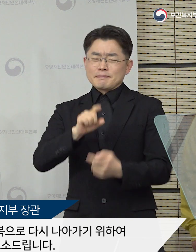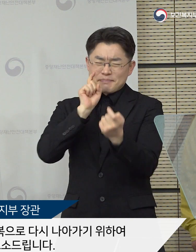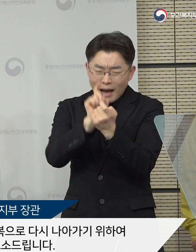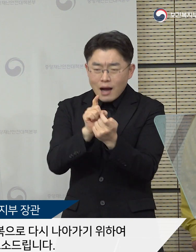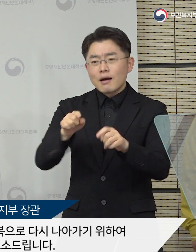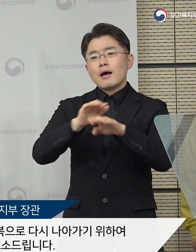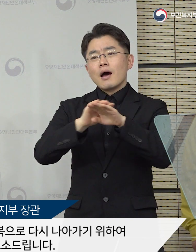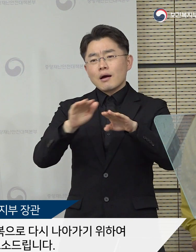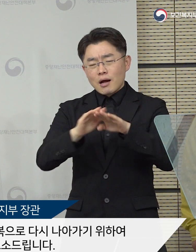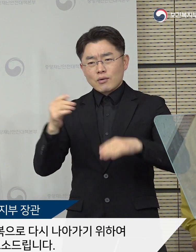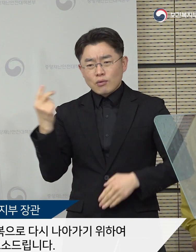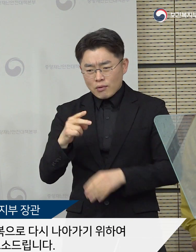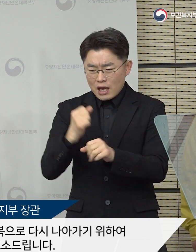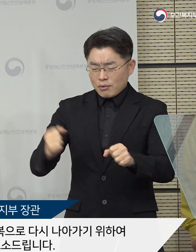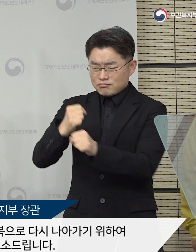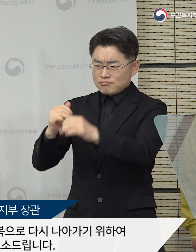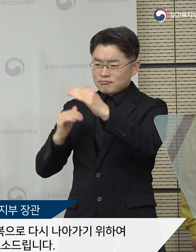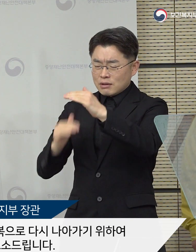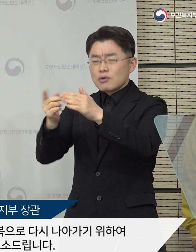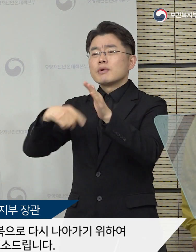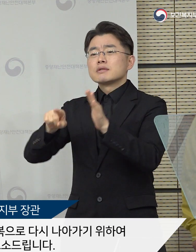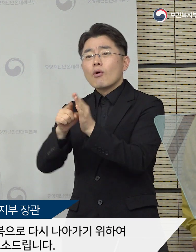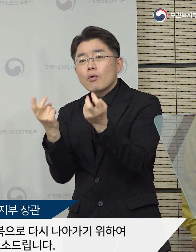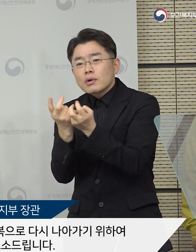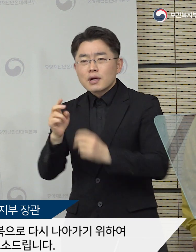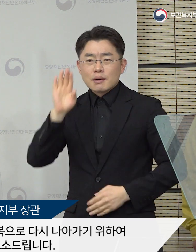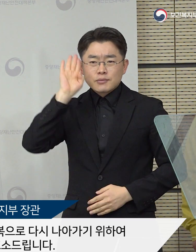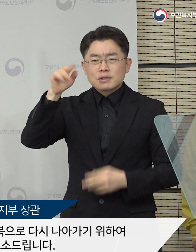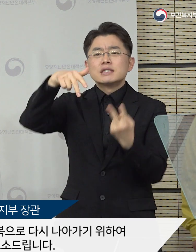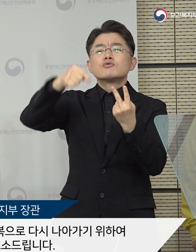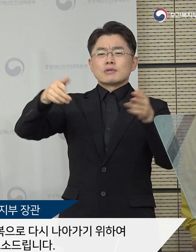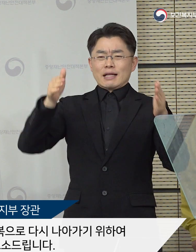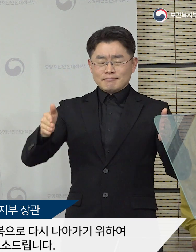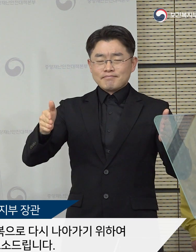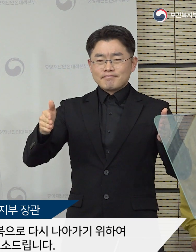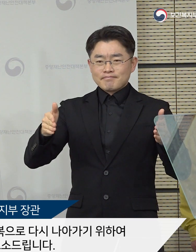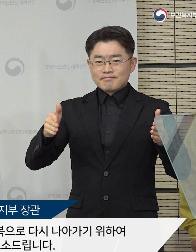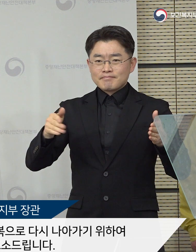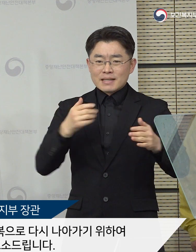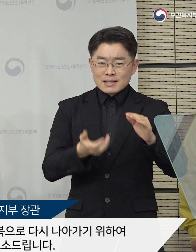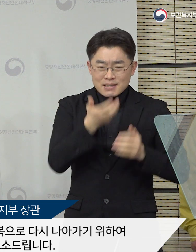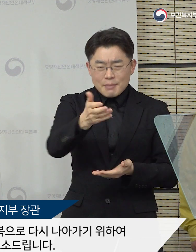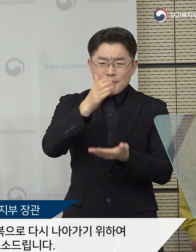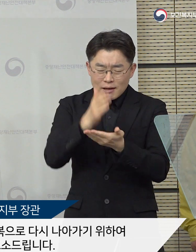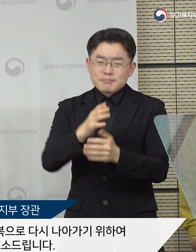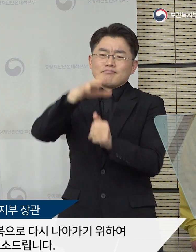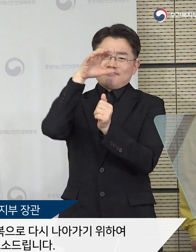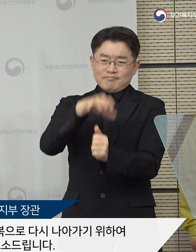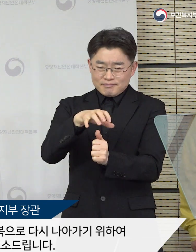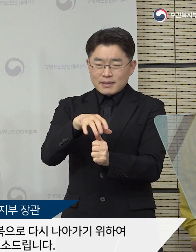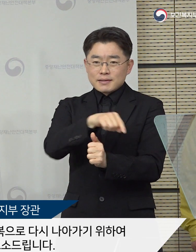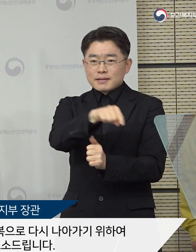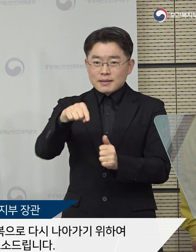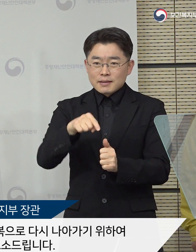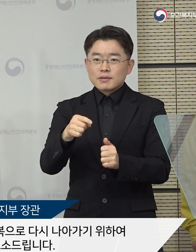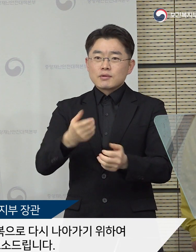일상회복으로 다시 나아가기 위하여 앞으로 2주간 잠시 멈춤에 동참해 주실 것을